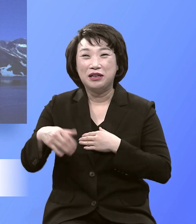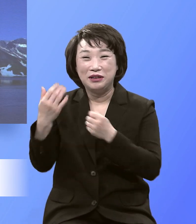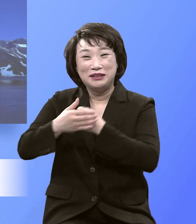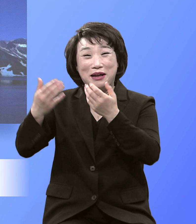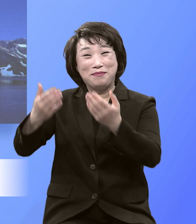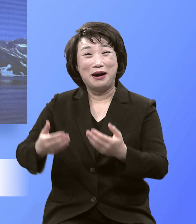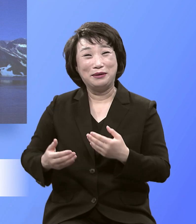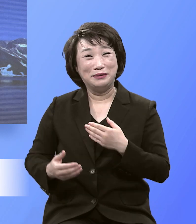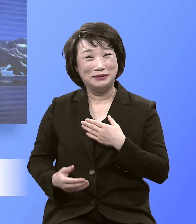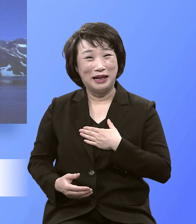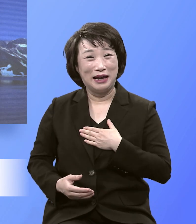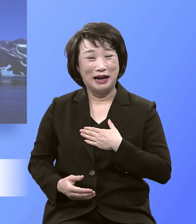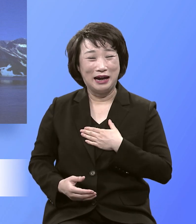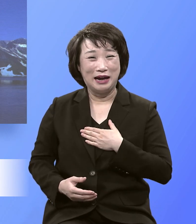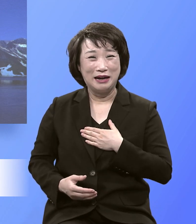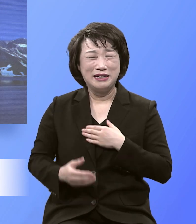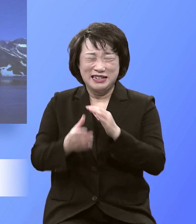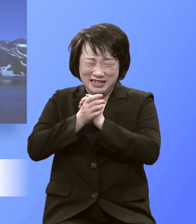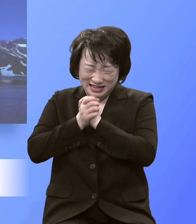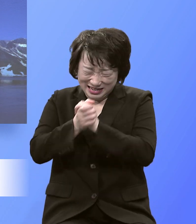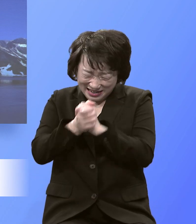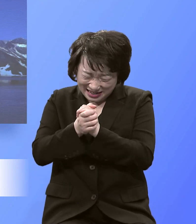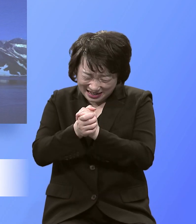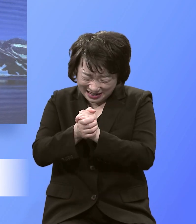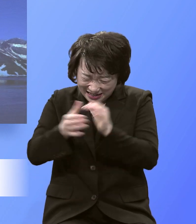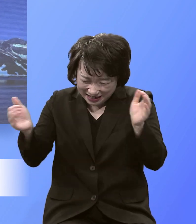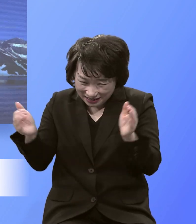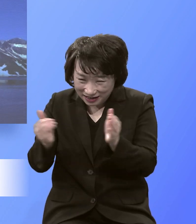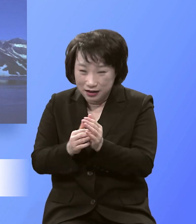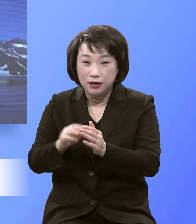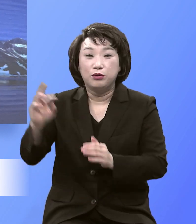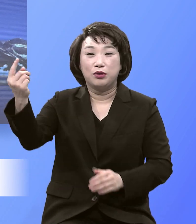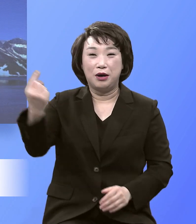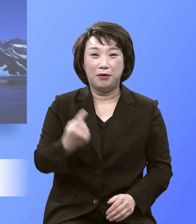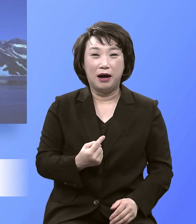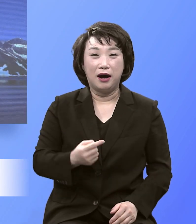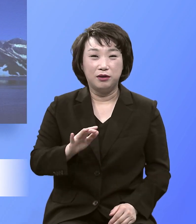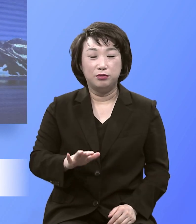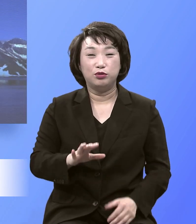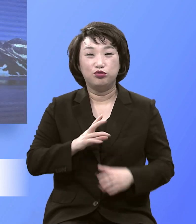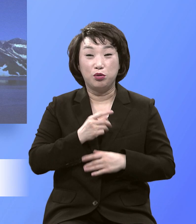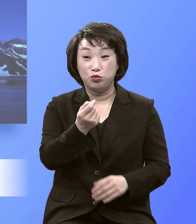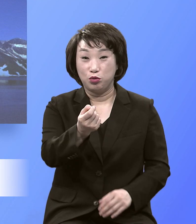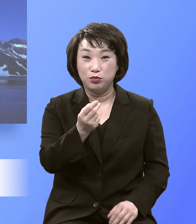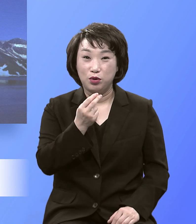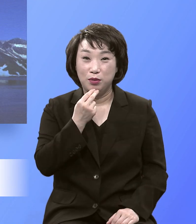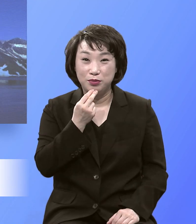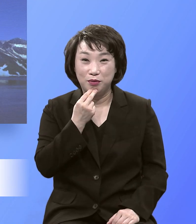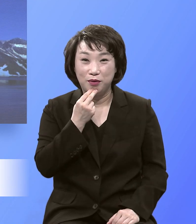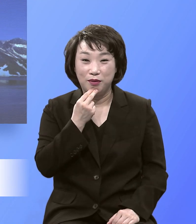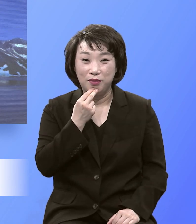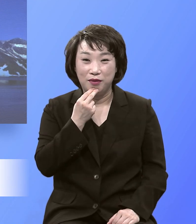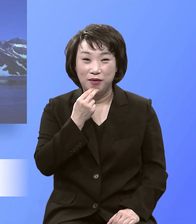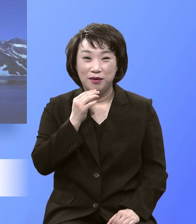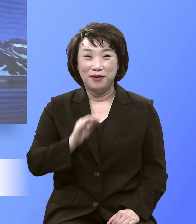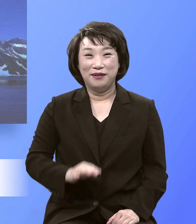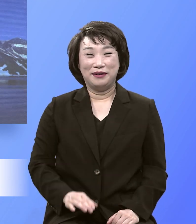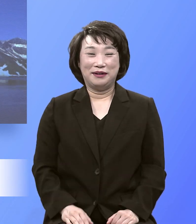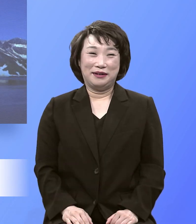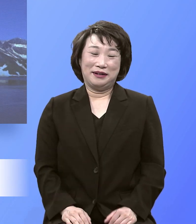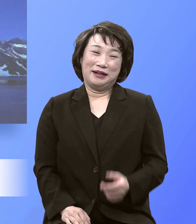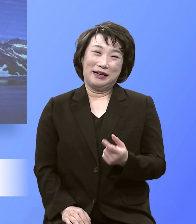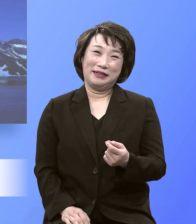막 기도하고 그러고 들어가면 하나도 무섭지 않아요? 예,